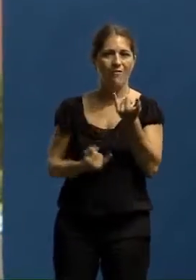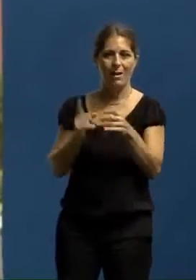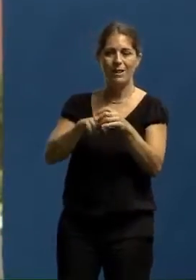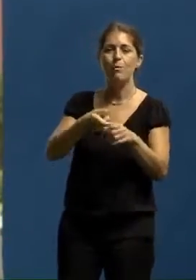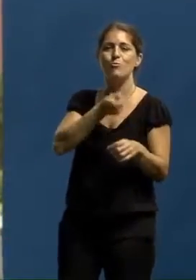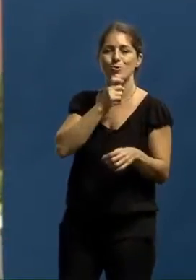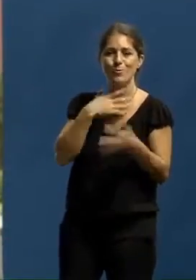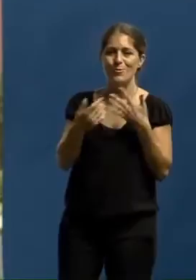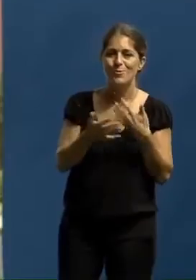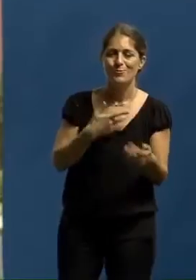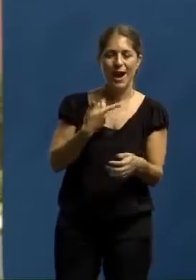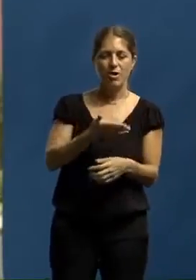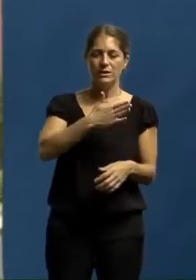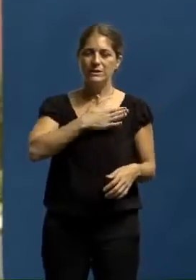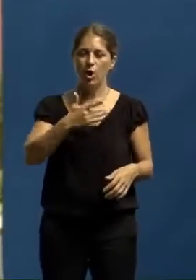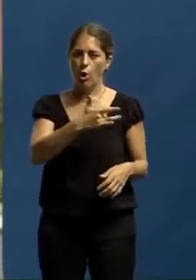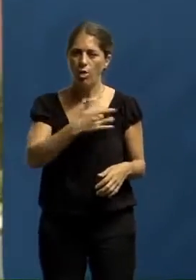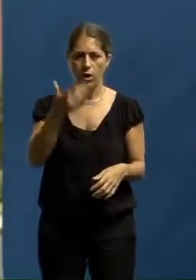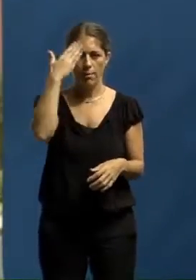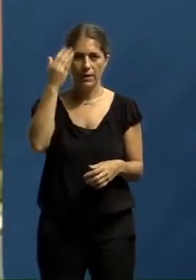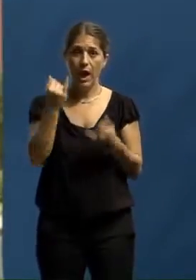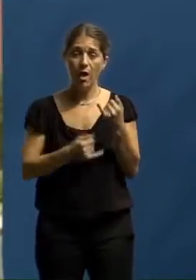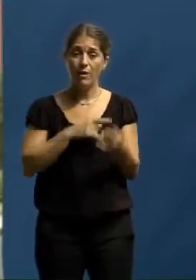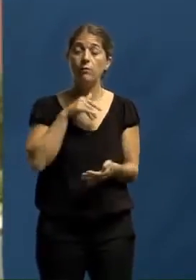corazóns nun proceso inacabable que empeza o día